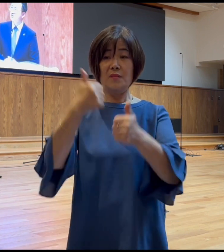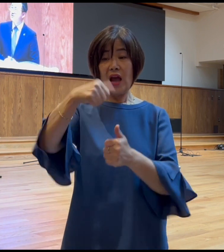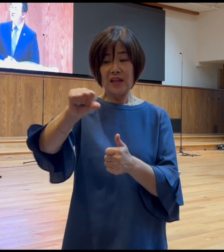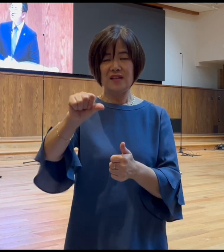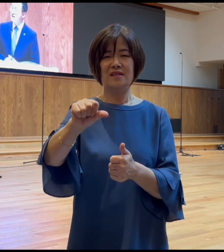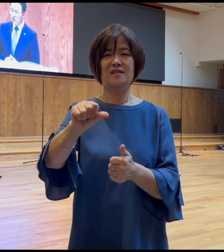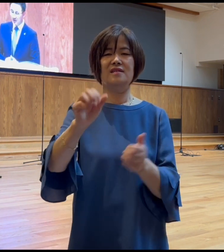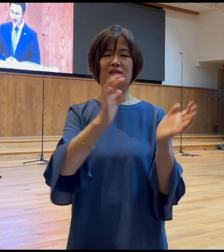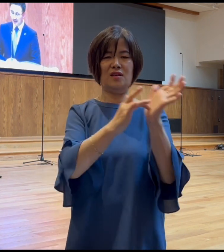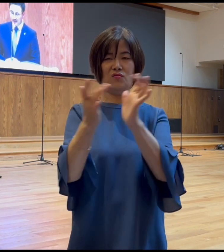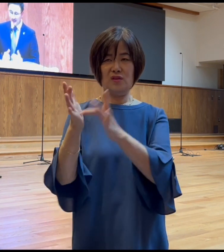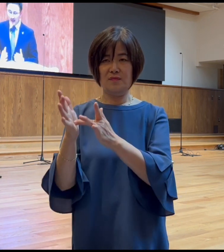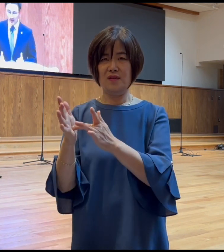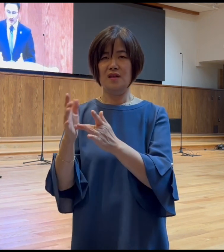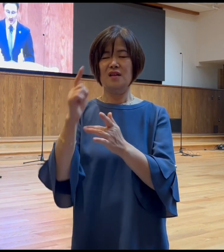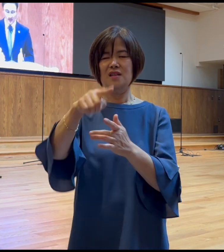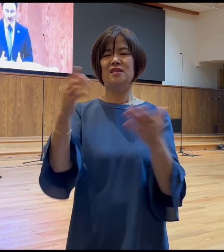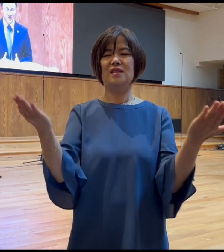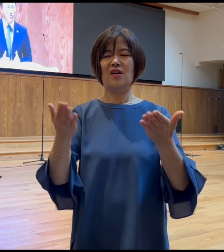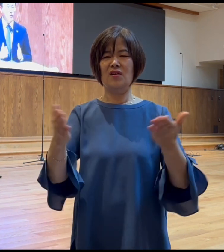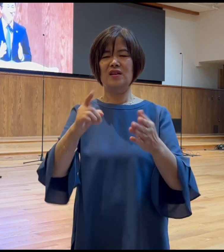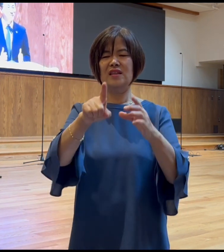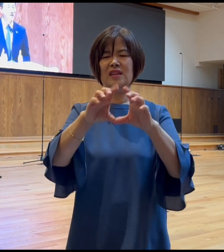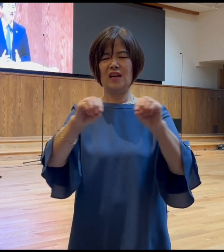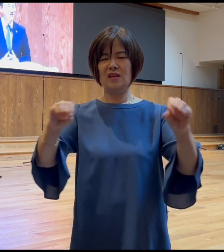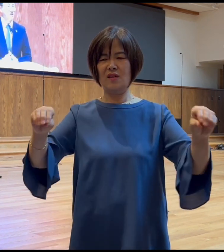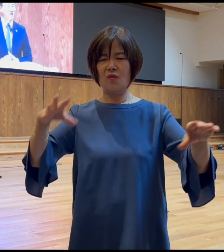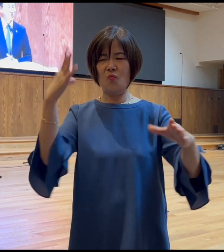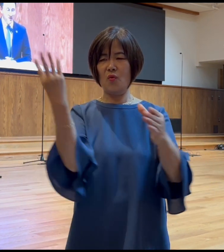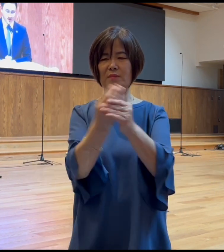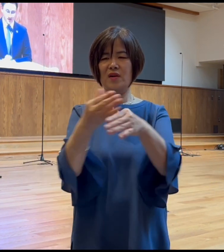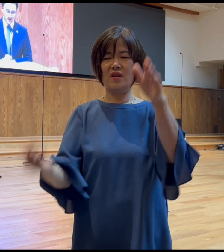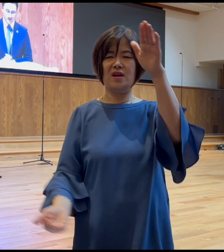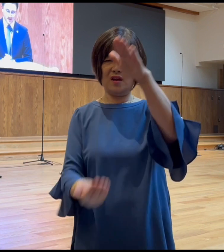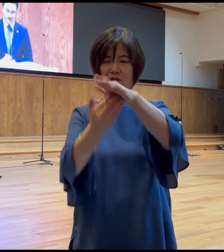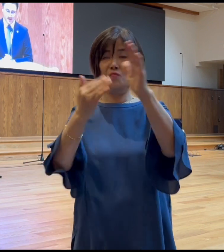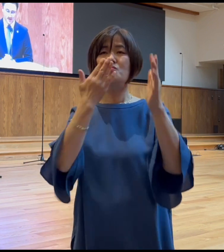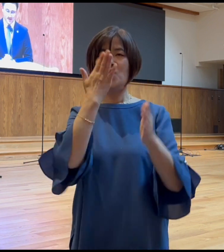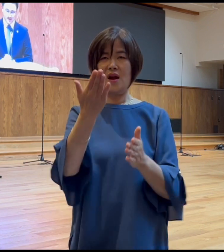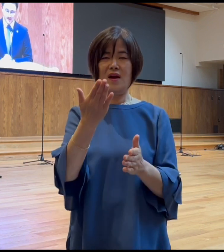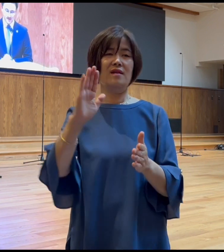아들로 예수님은 그 사역을 이 땅에서 완벽하게 이루셨어요.